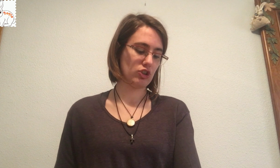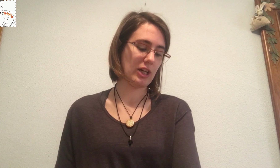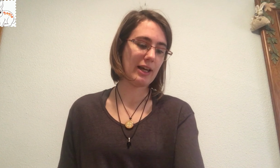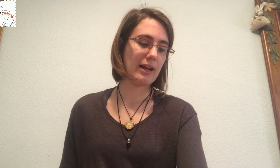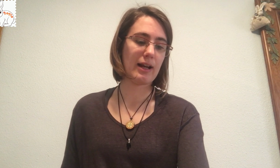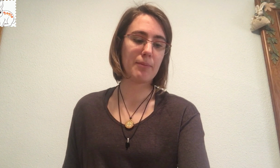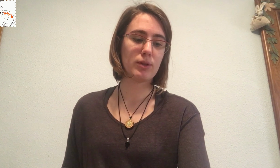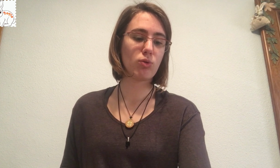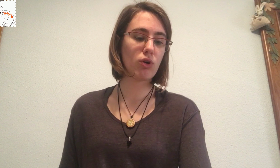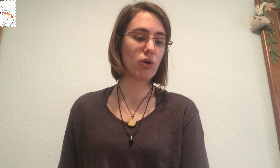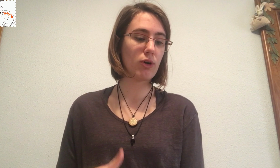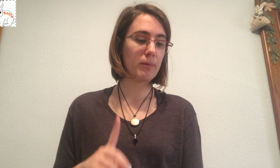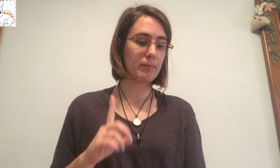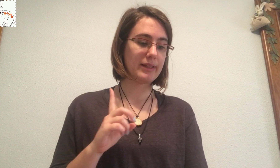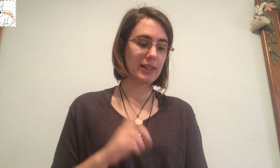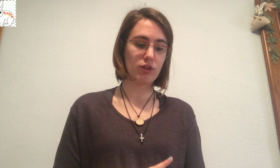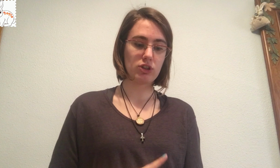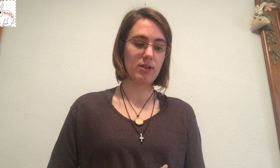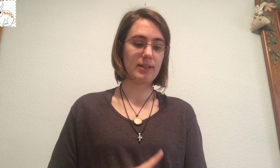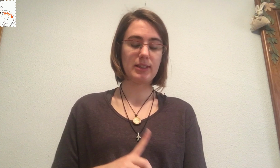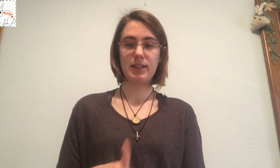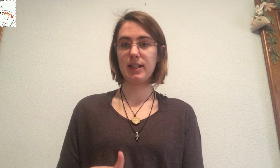O sea El capítulo 22 Y el 23